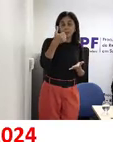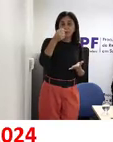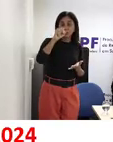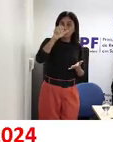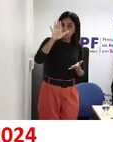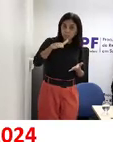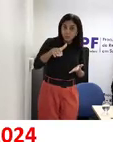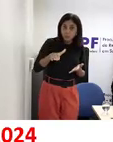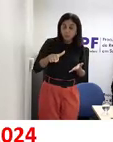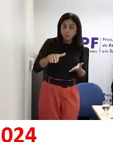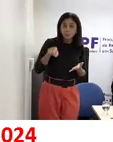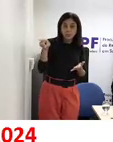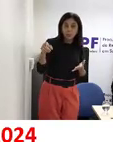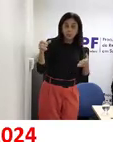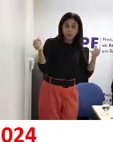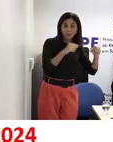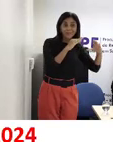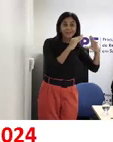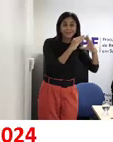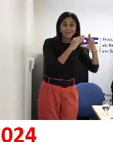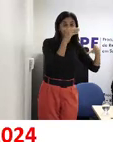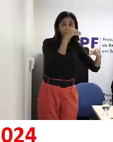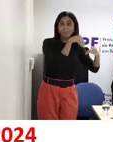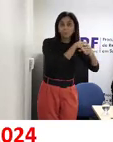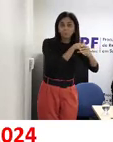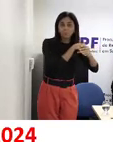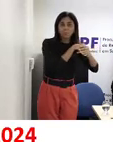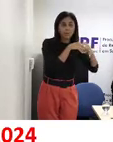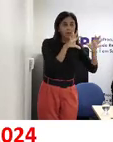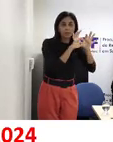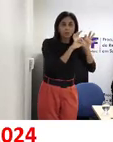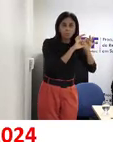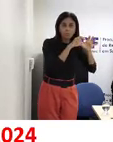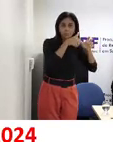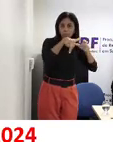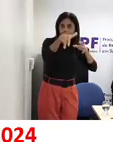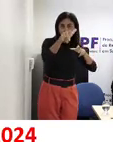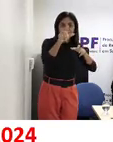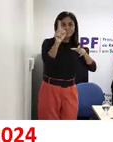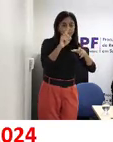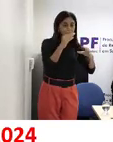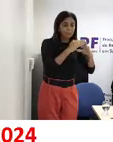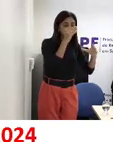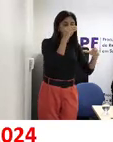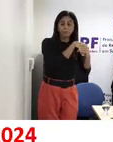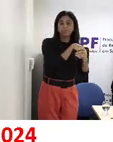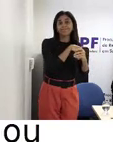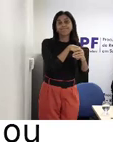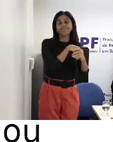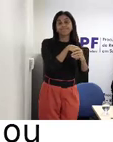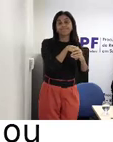sexual aqui mas geralmente nas residências há um cárcere dessa criança